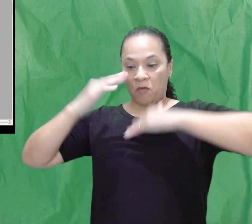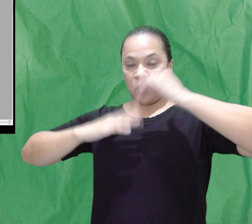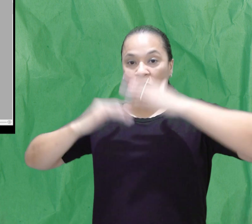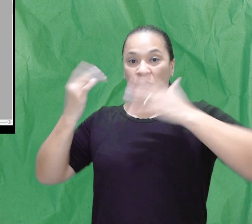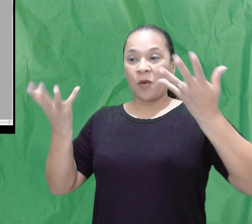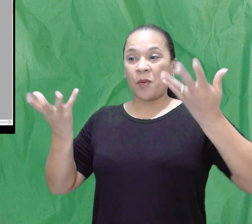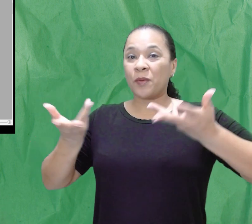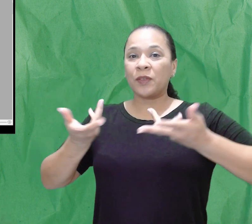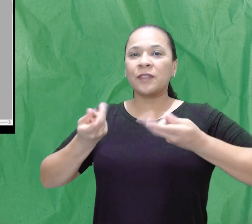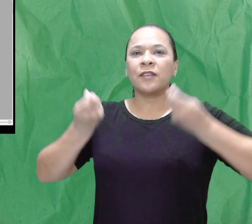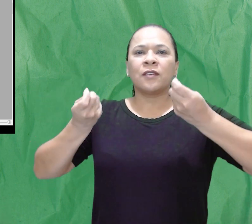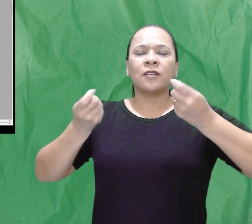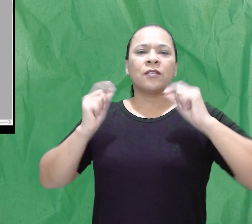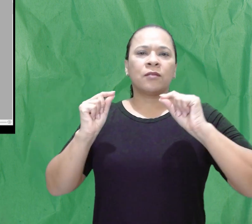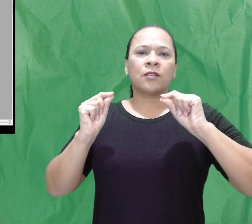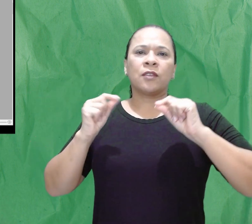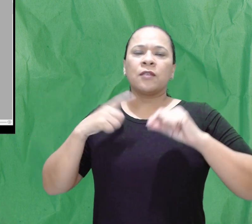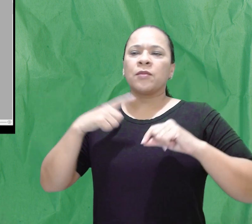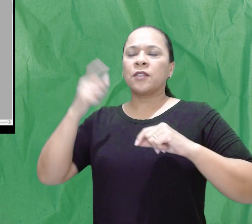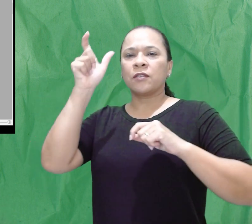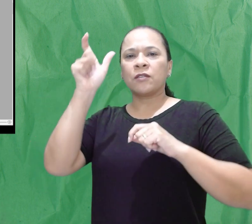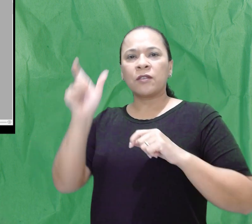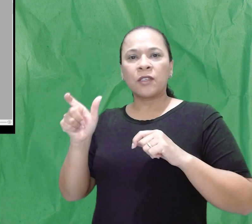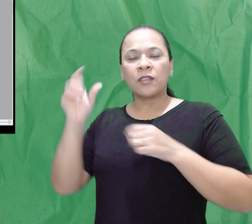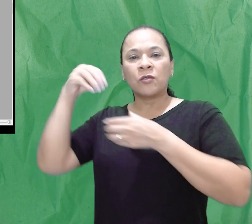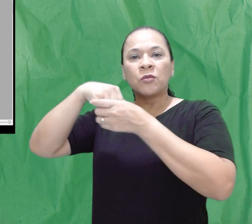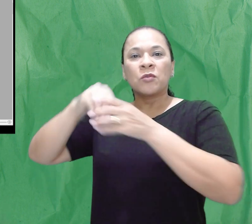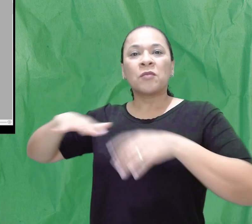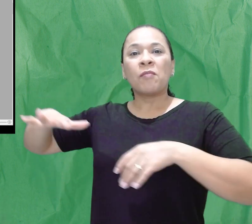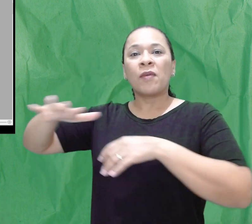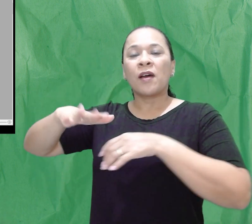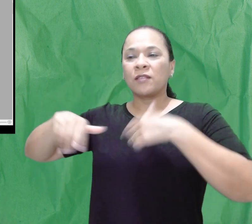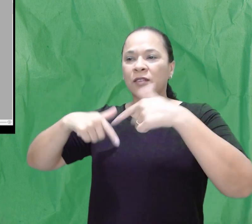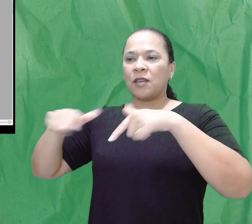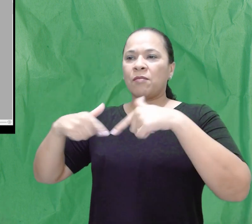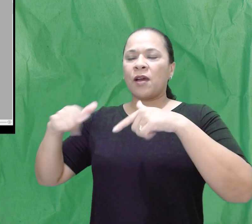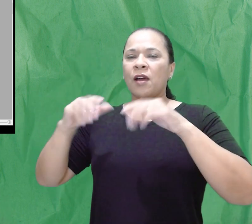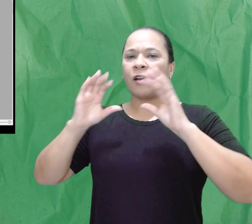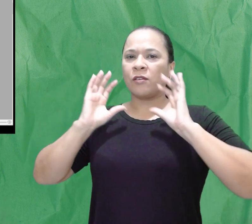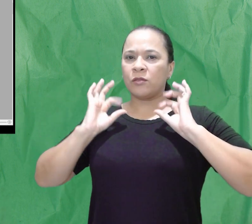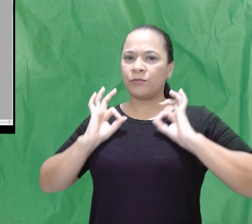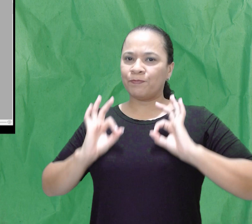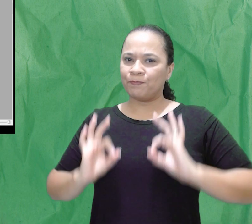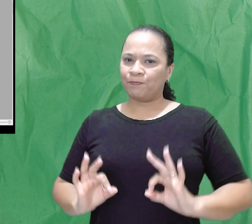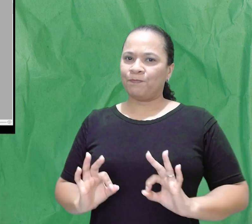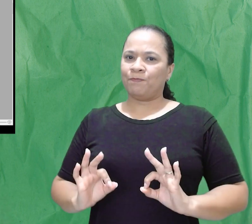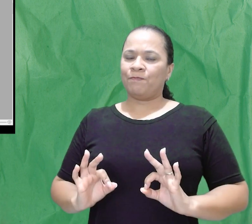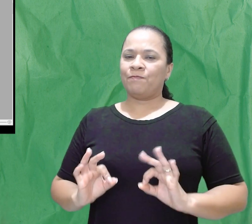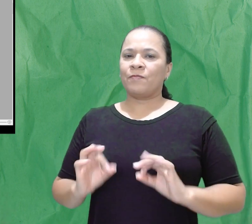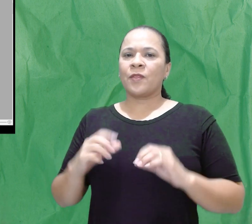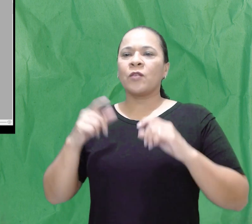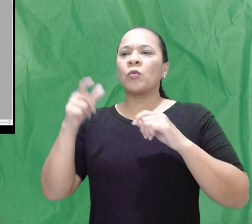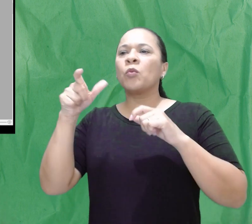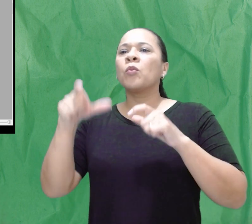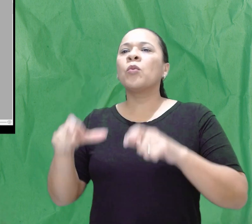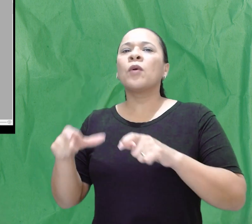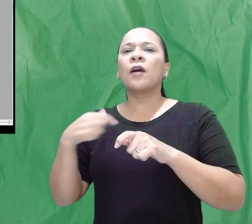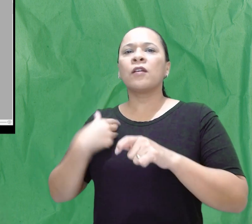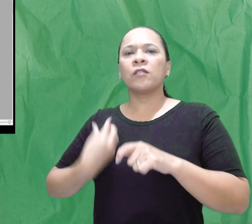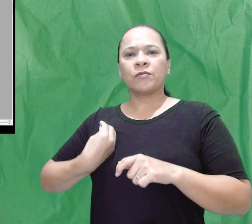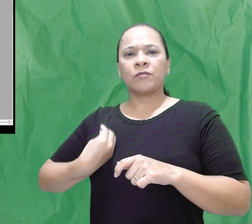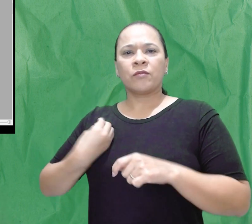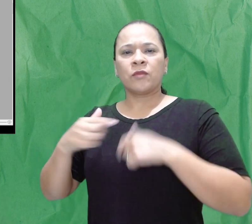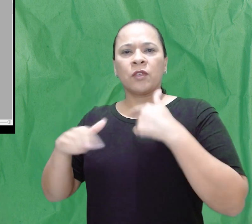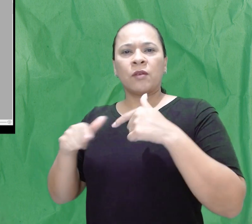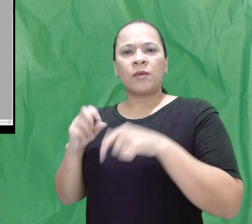é importante manter uma imagem adequada ao ambiente profissional. Então, a gente precisa adotar um comportamento cordial e educado, evitando